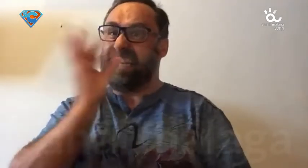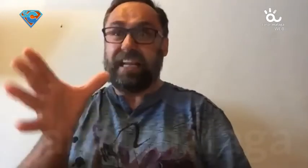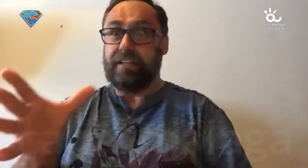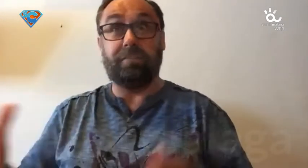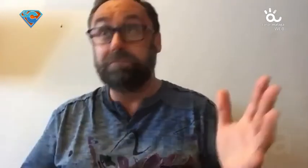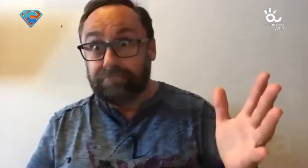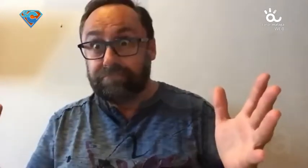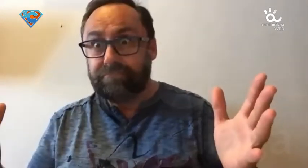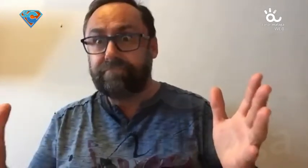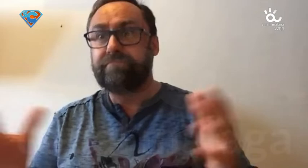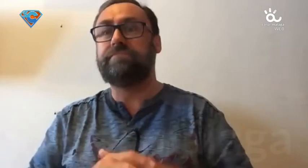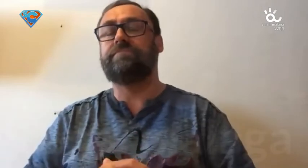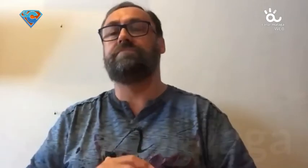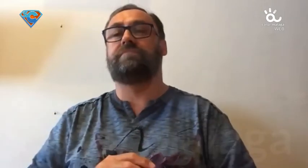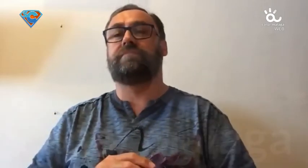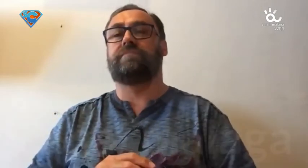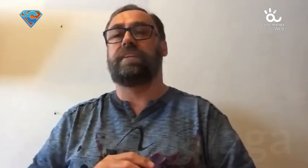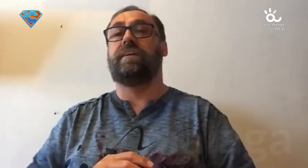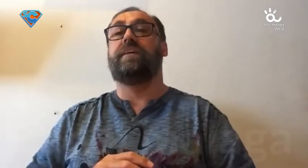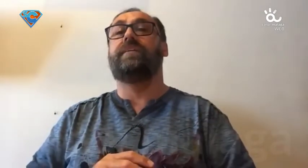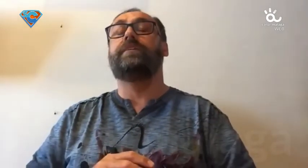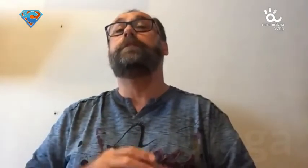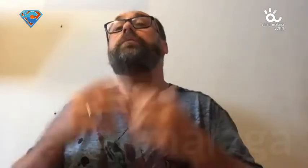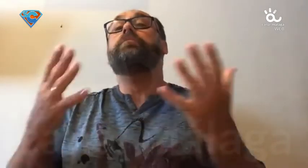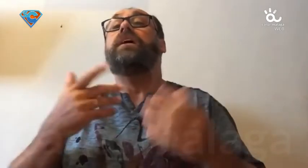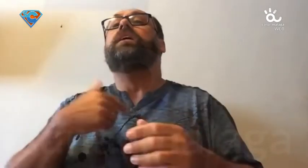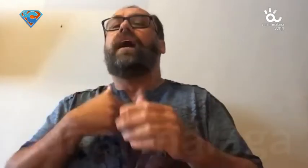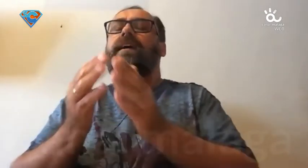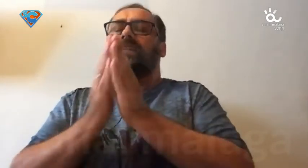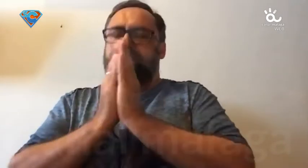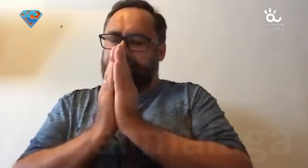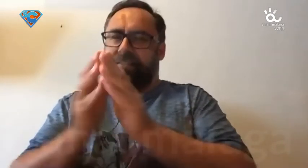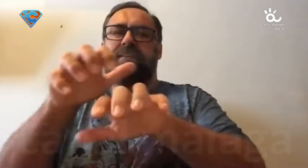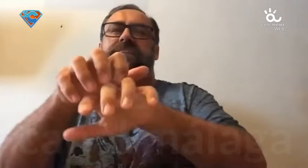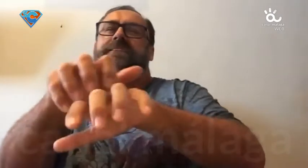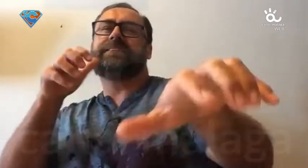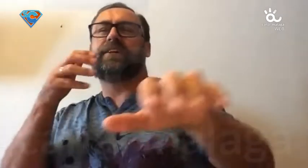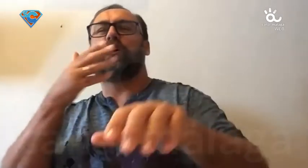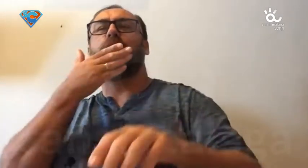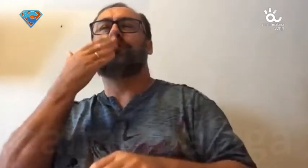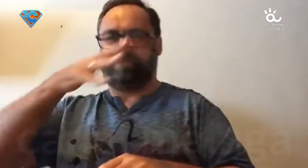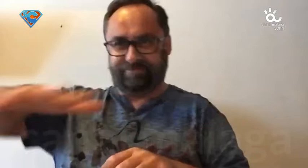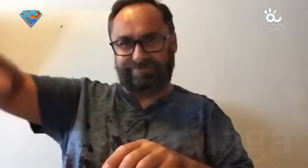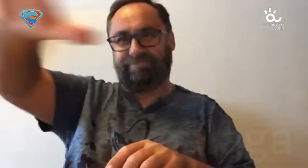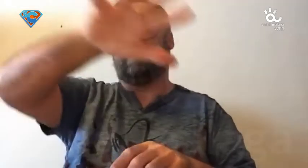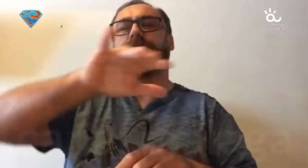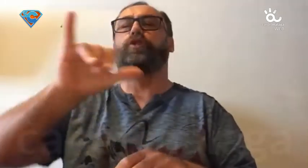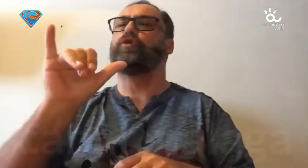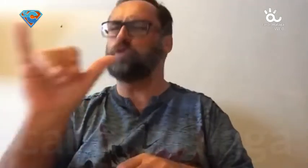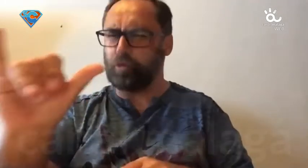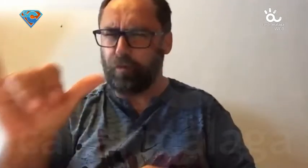se ponen a hacer canciones y muchas veces yo no entiendo ni lo que están diciendo, porque no utilizan la lengua de signos de forma